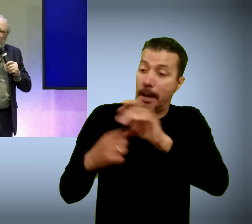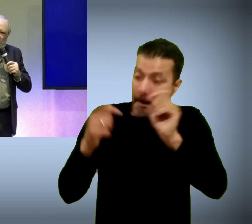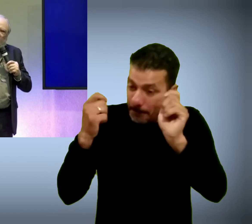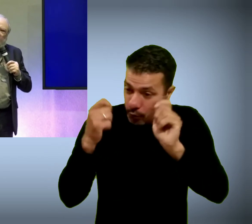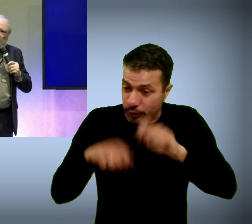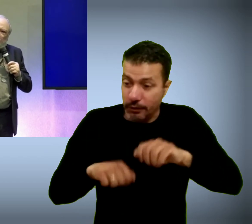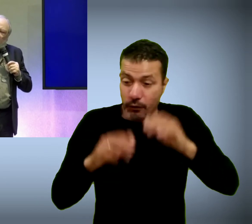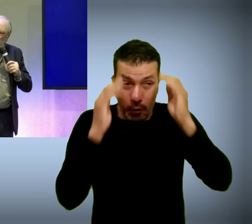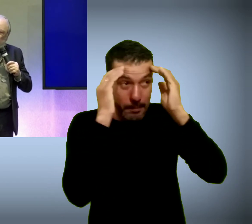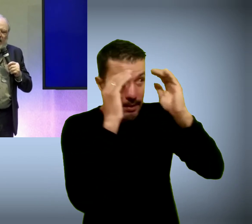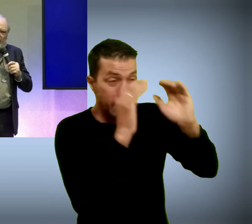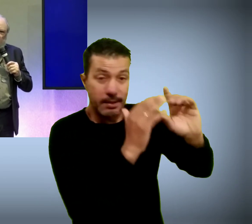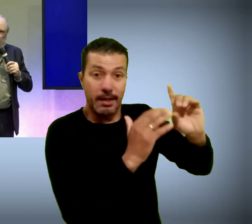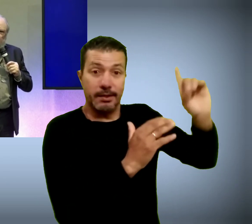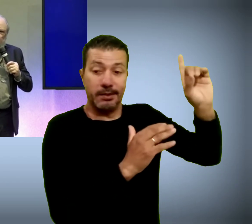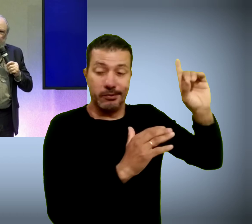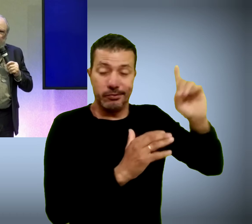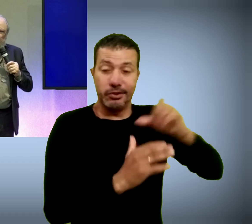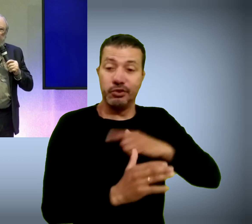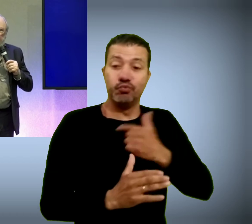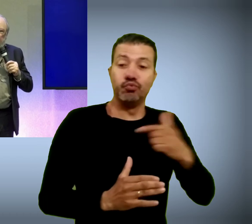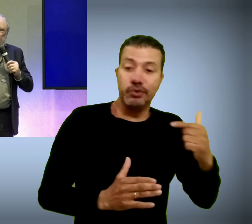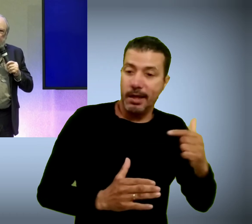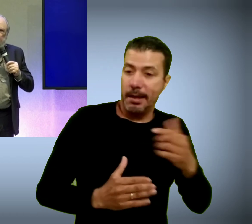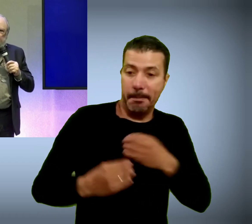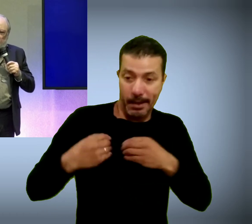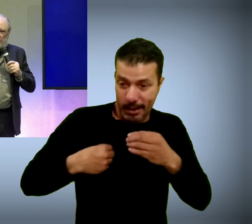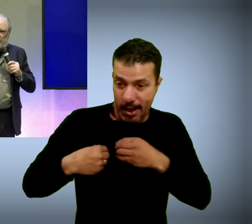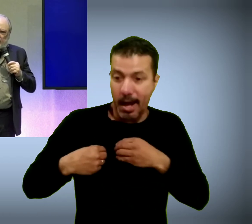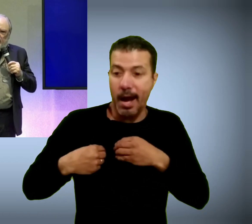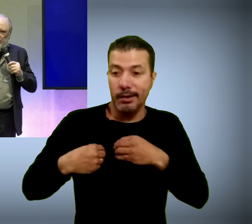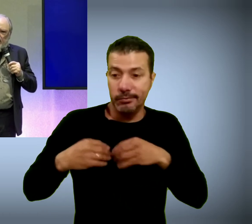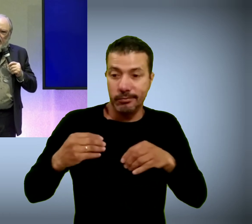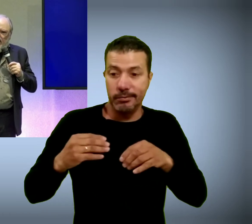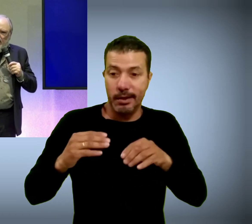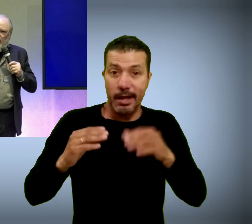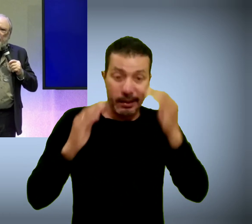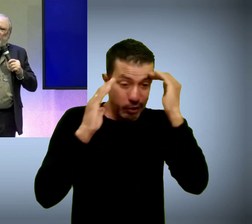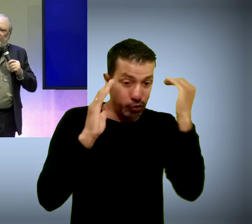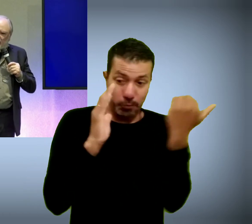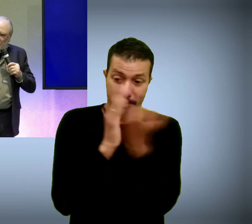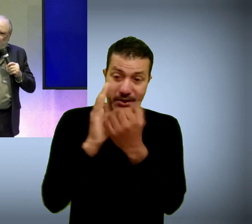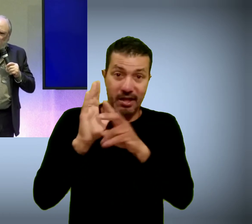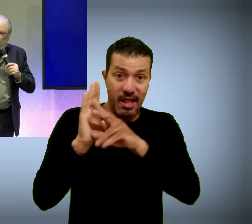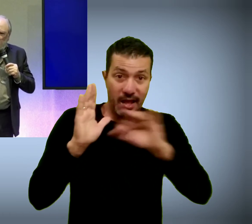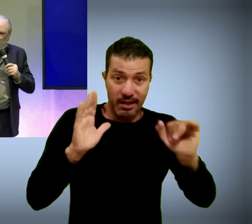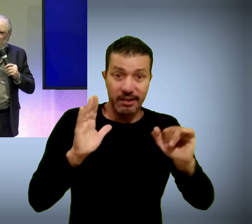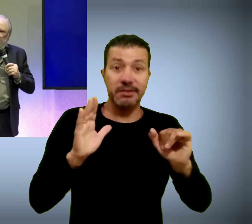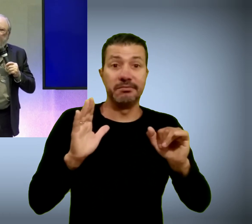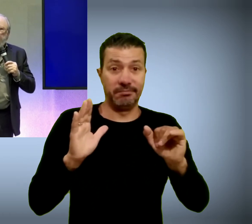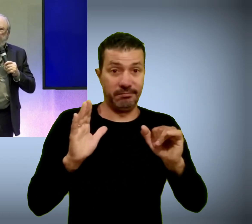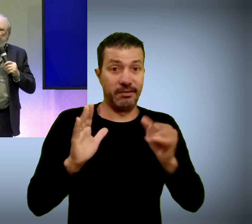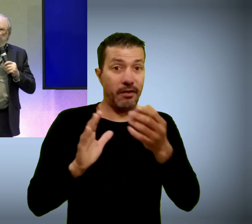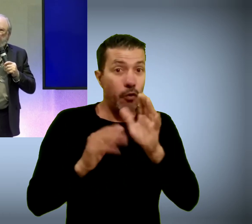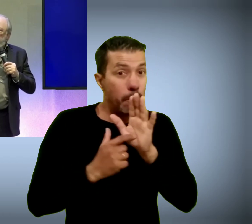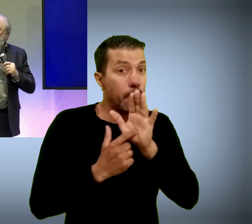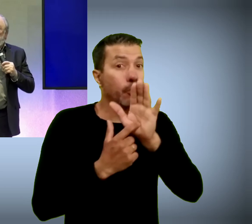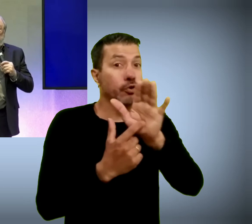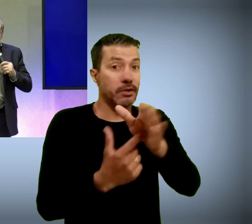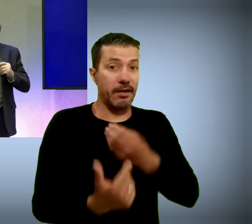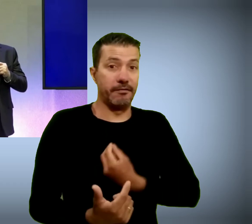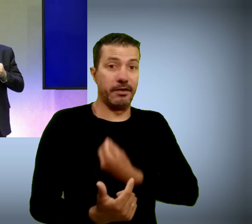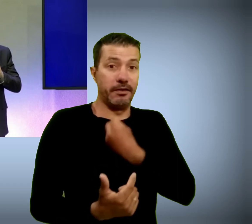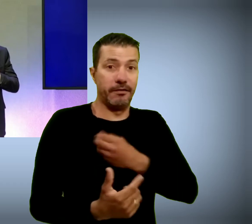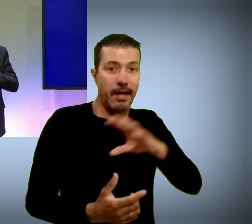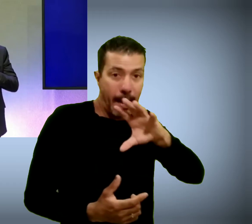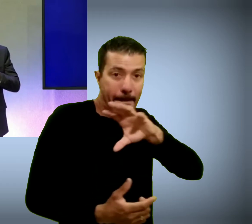possível obedecer a Deus sem pecar, e pecar é a transgressão da lei. Eu vou mostrar isso para vocês, que é possível viver